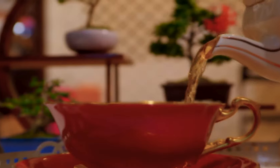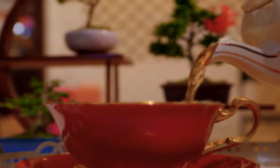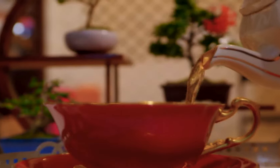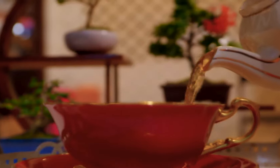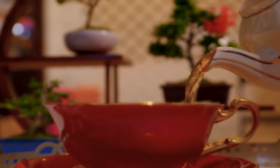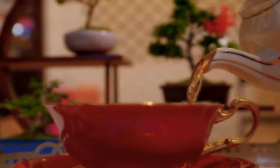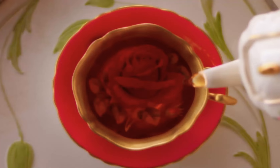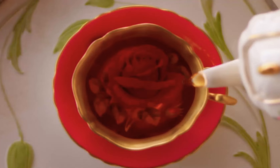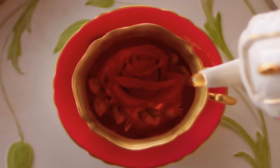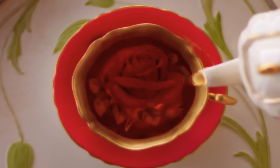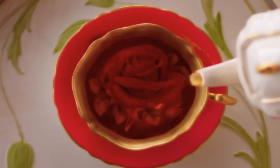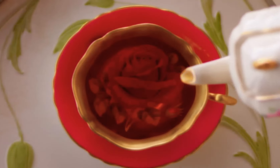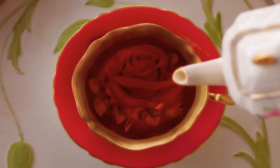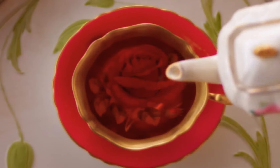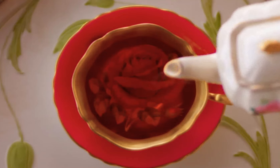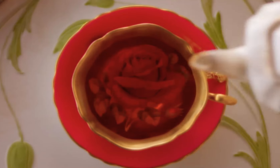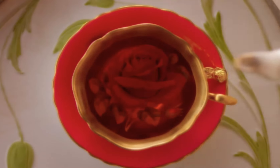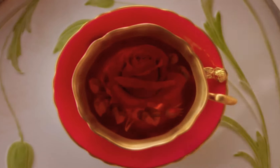Oke let's pe the